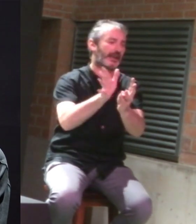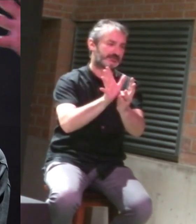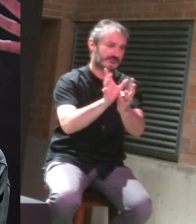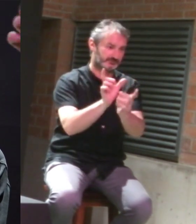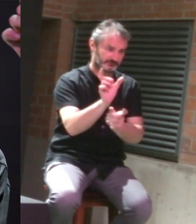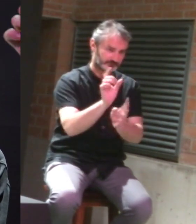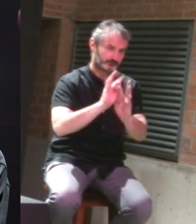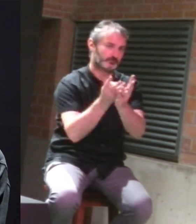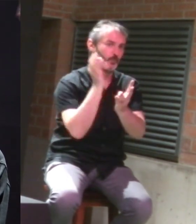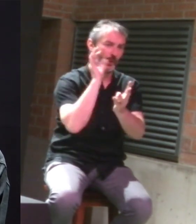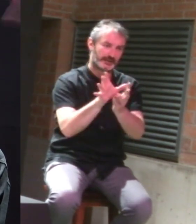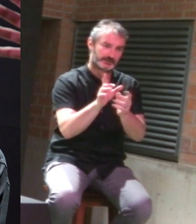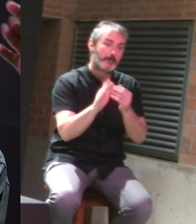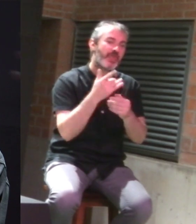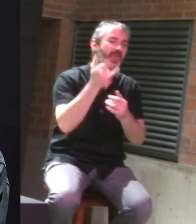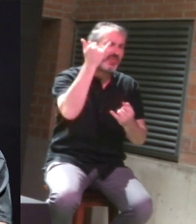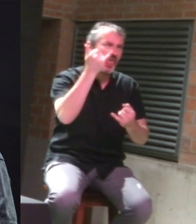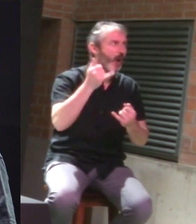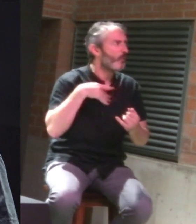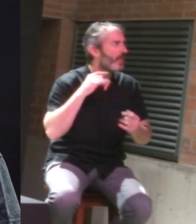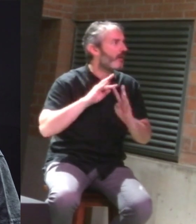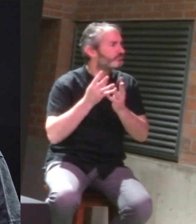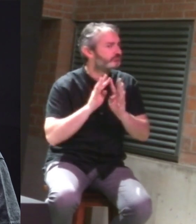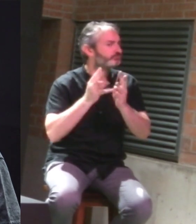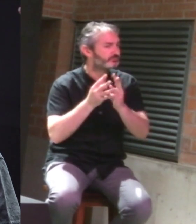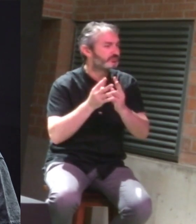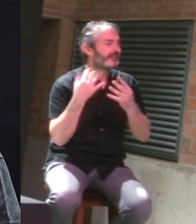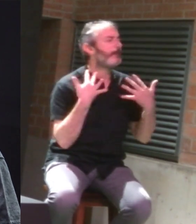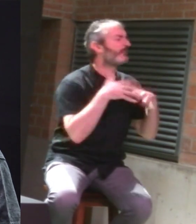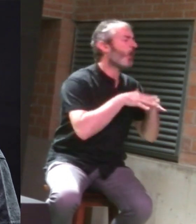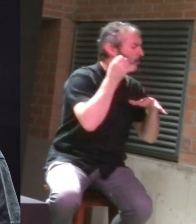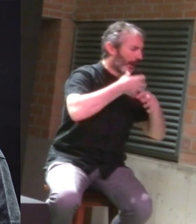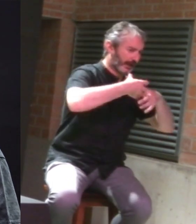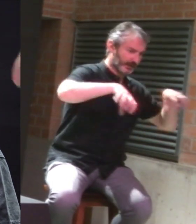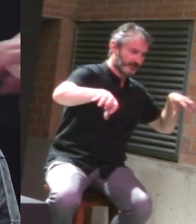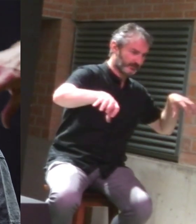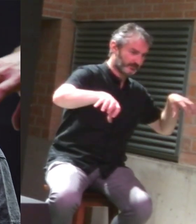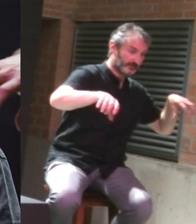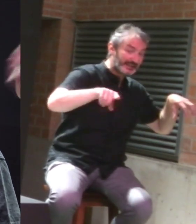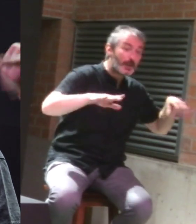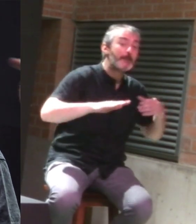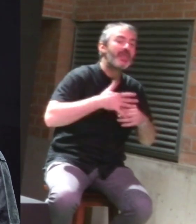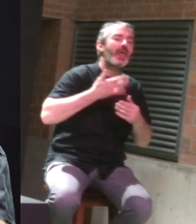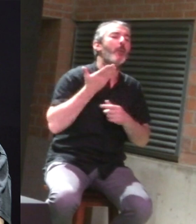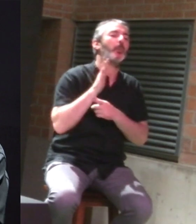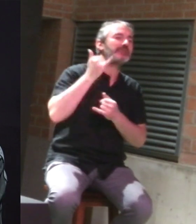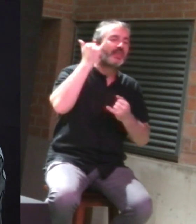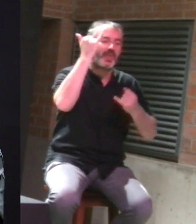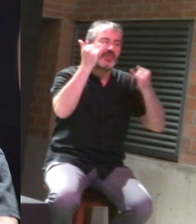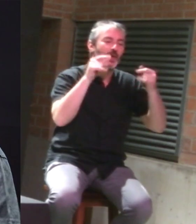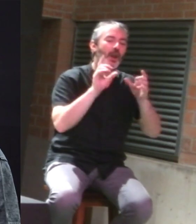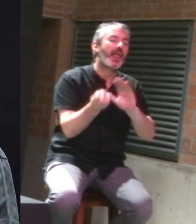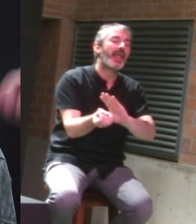dentro del internacionalismo, que optaba más por organismos mixtos. Pero efectivamente estas propuestas de